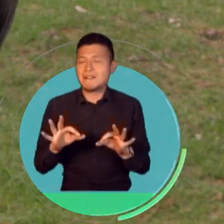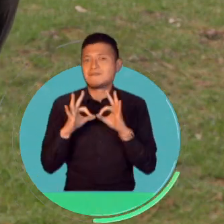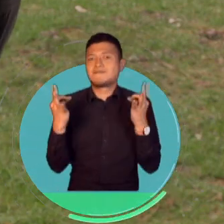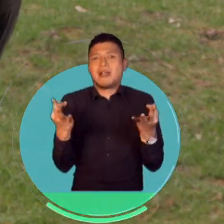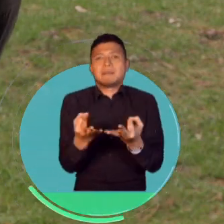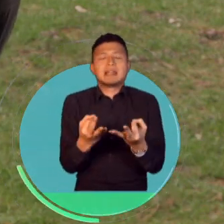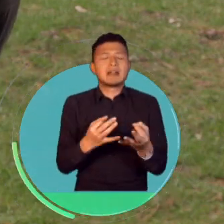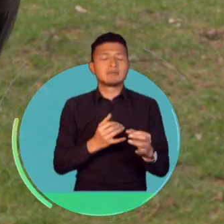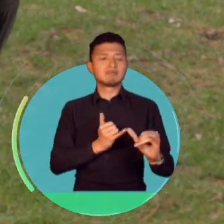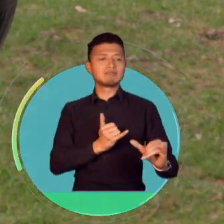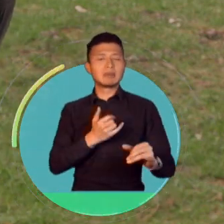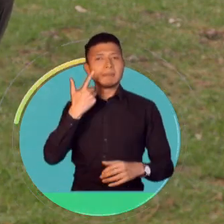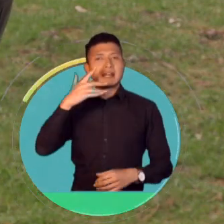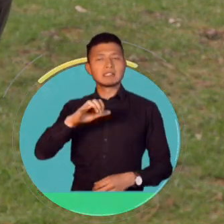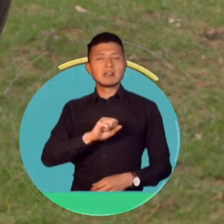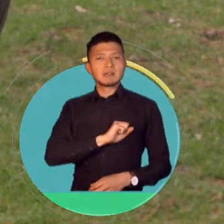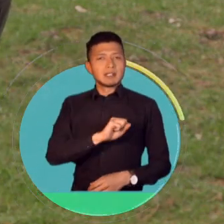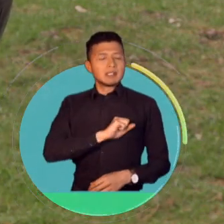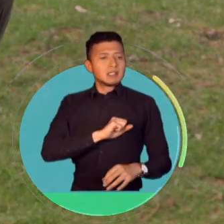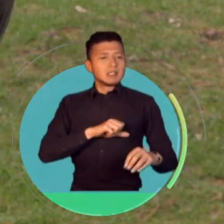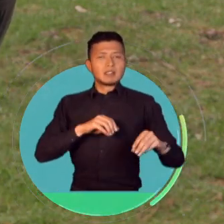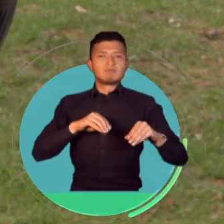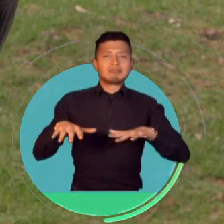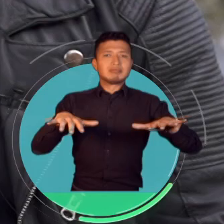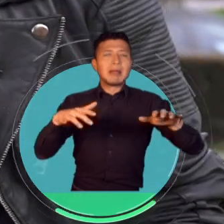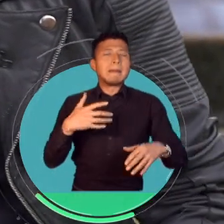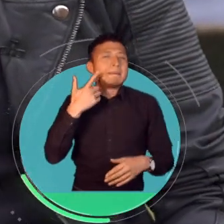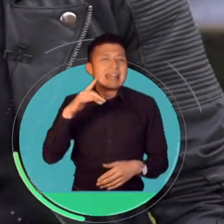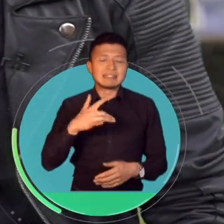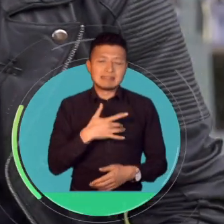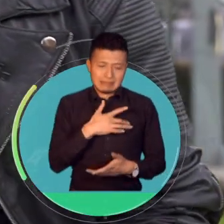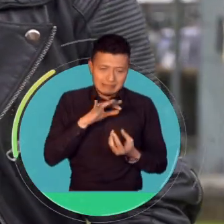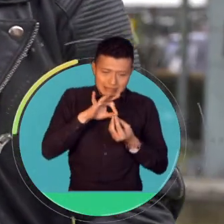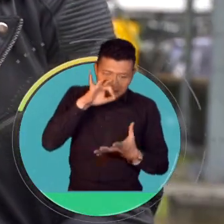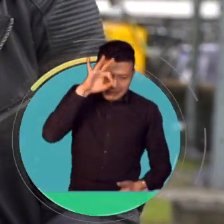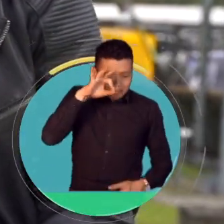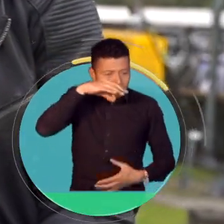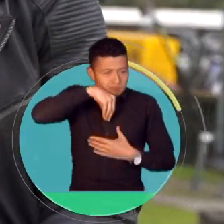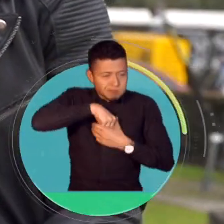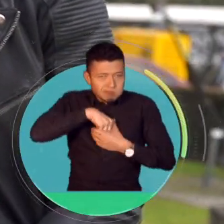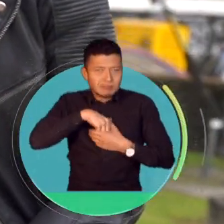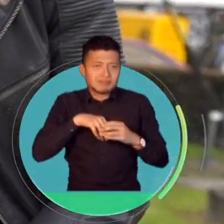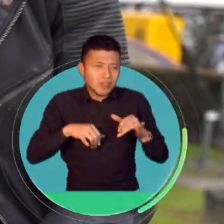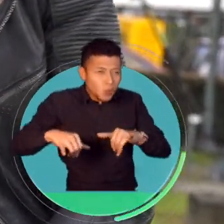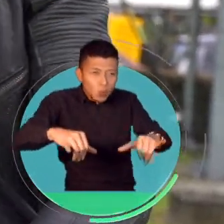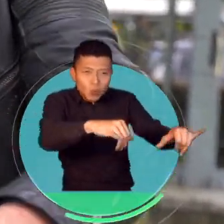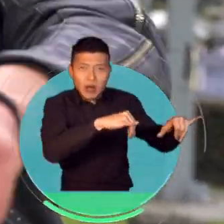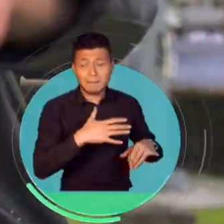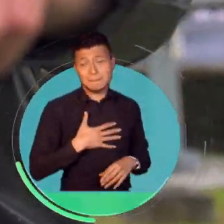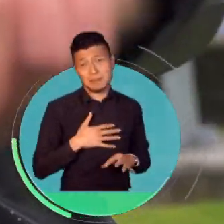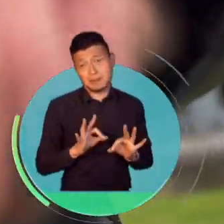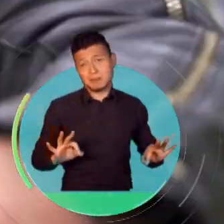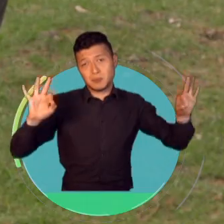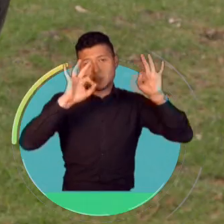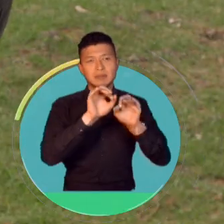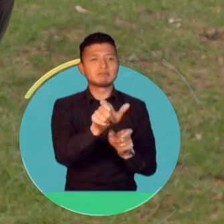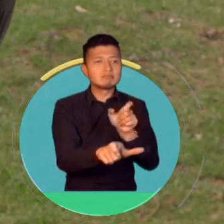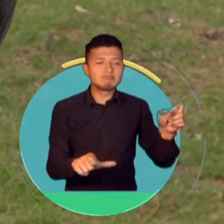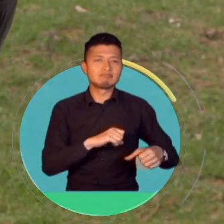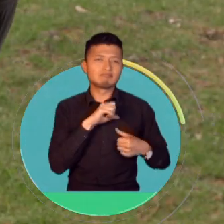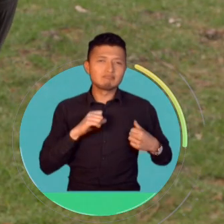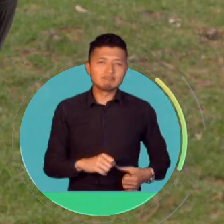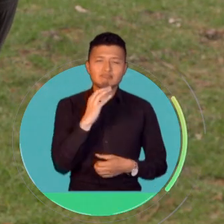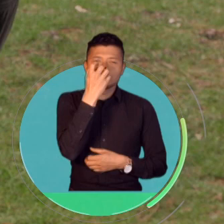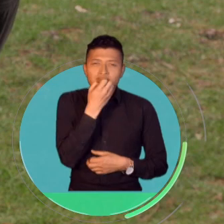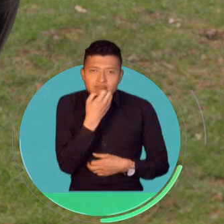aparte es una familia que palpita muy parecido a mí y cuando digo esto es que tienen como la misma esencia o sea para mí es súper importante trabajar con gente